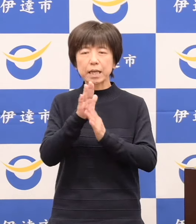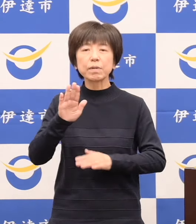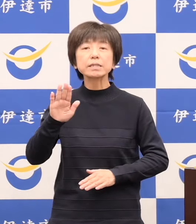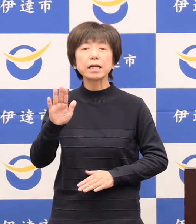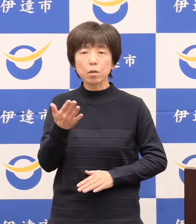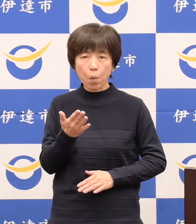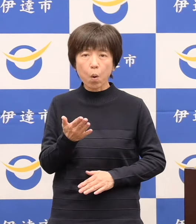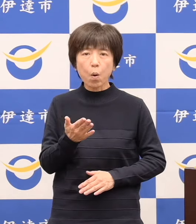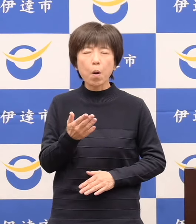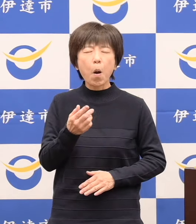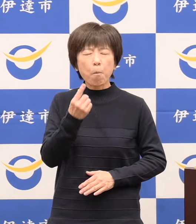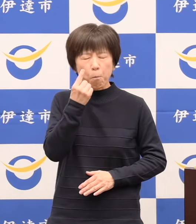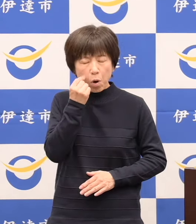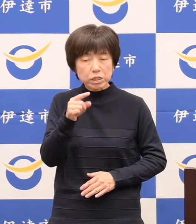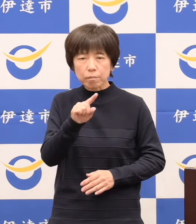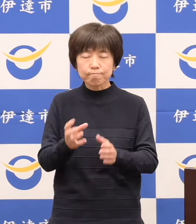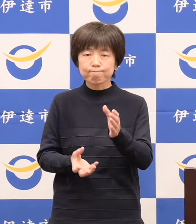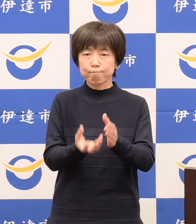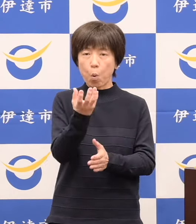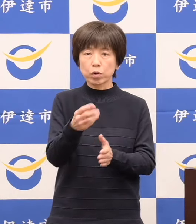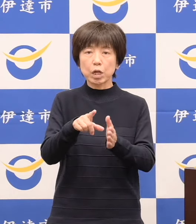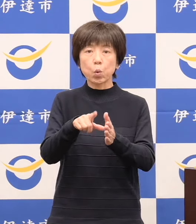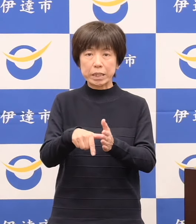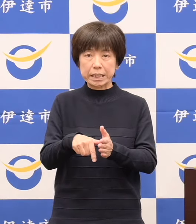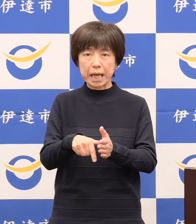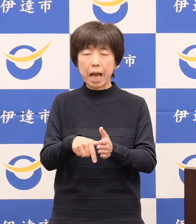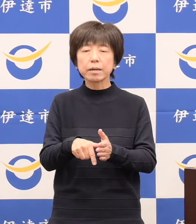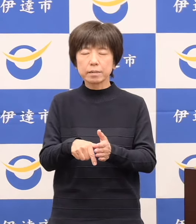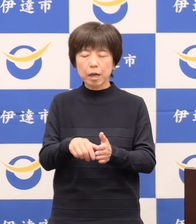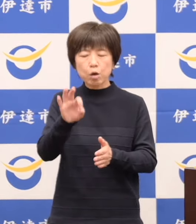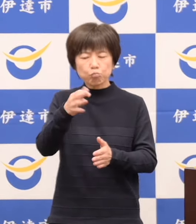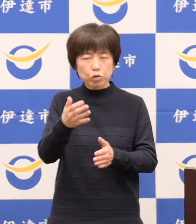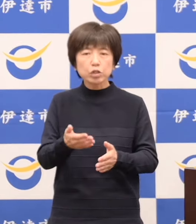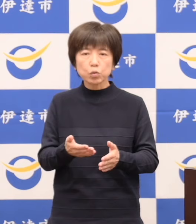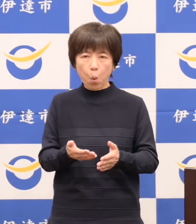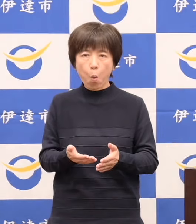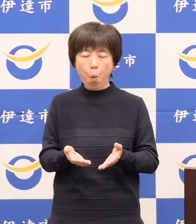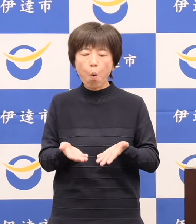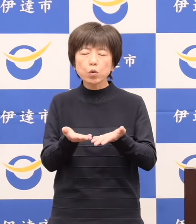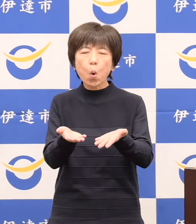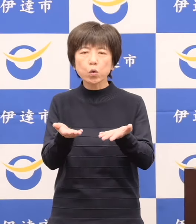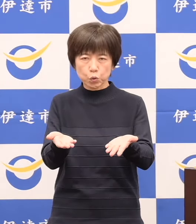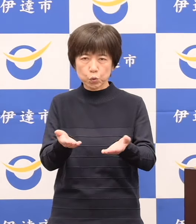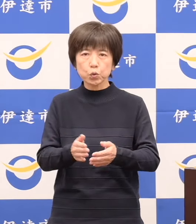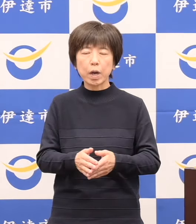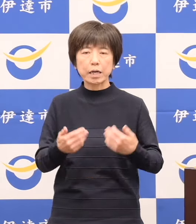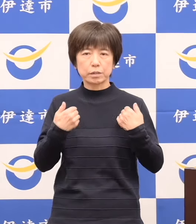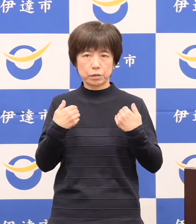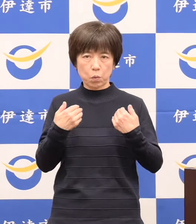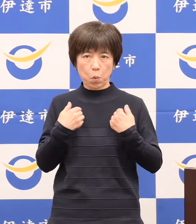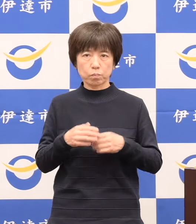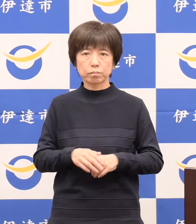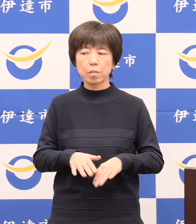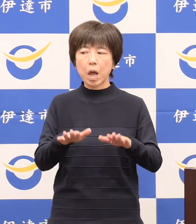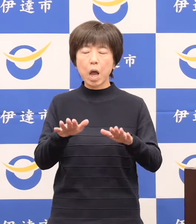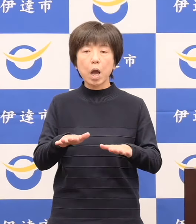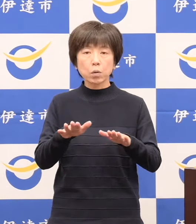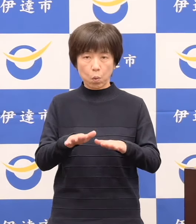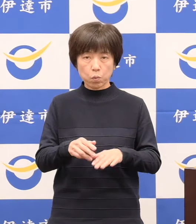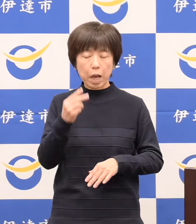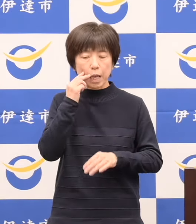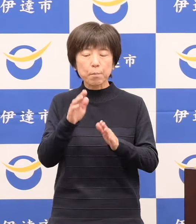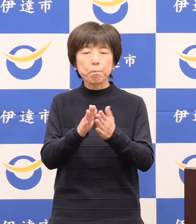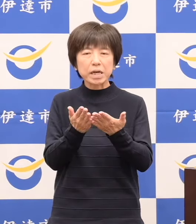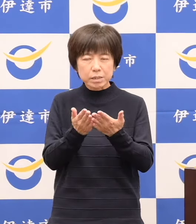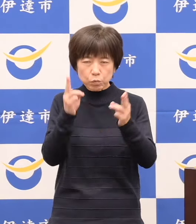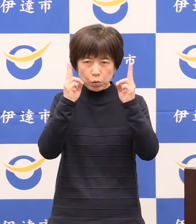に、そうした物資の供給というのは非常に重要でございますので、今回松本製菓さんの提供に対しま